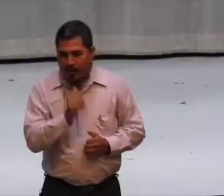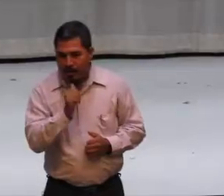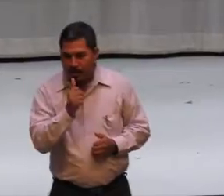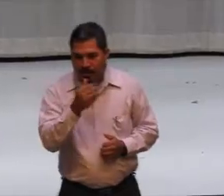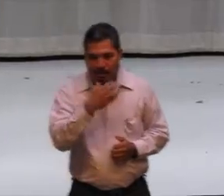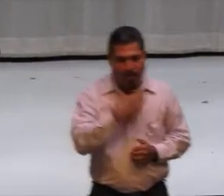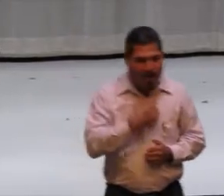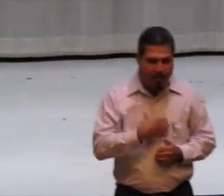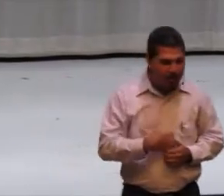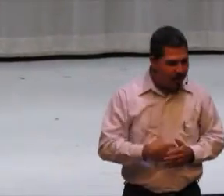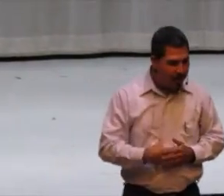no tenemos hambre.